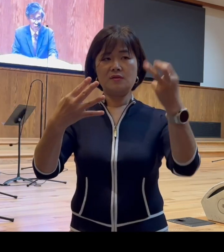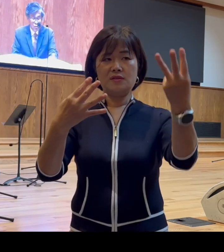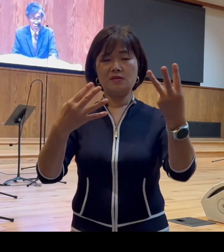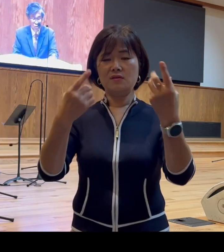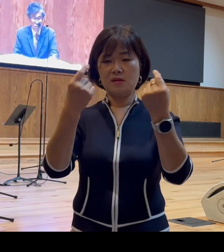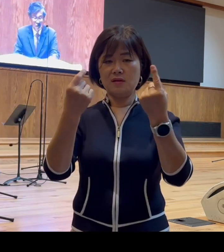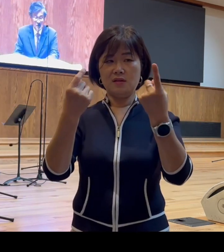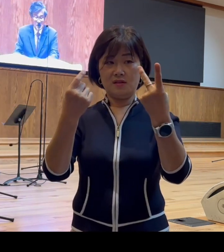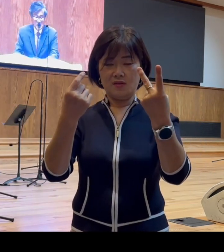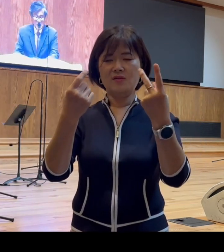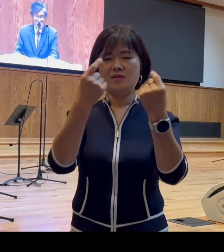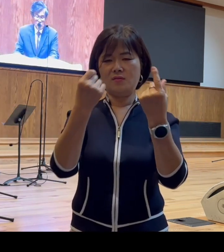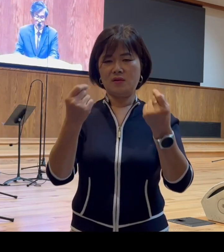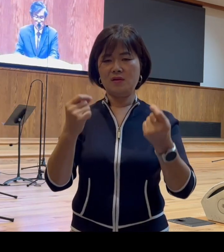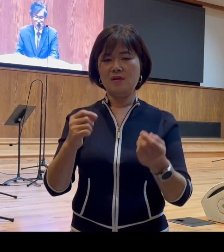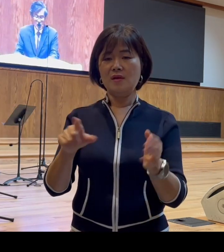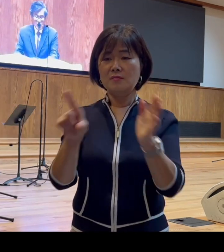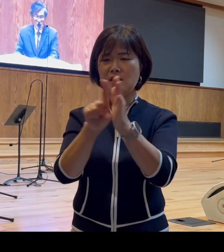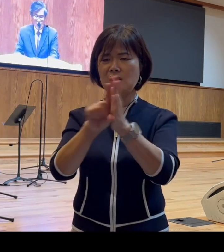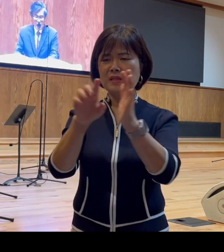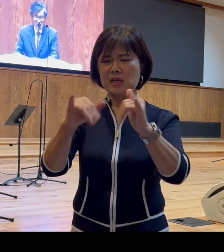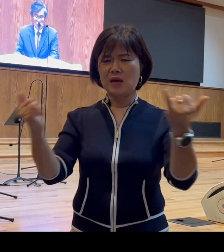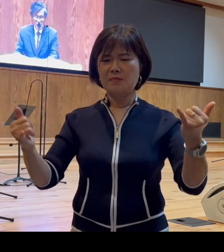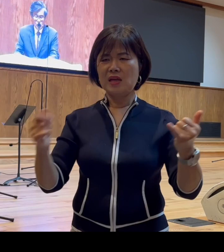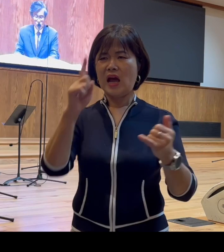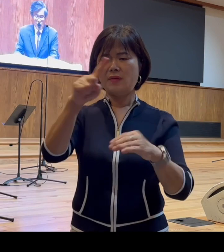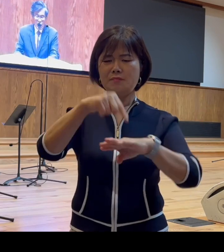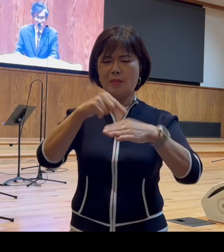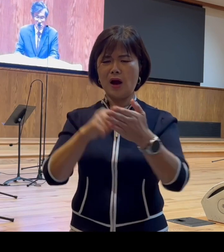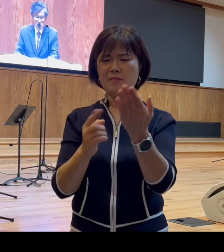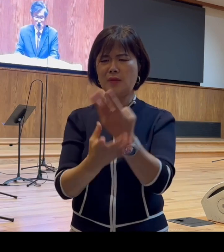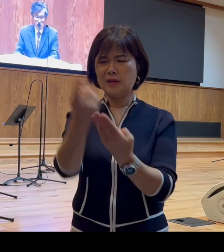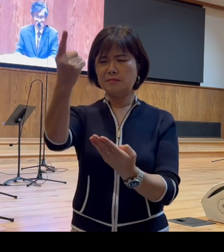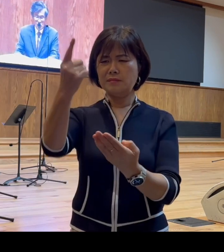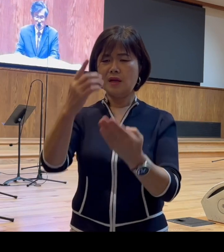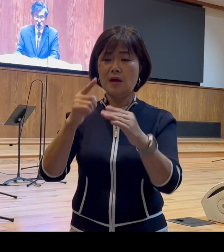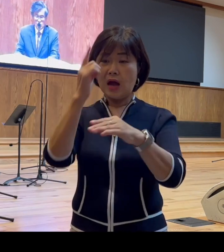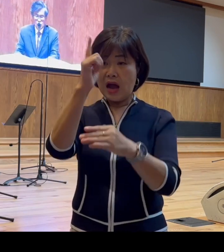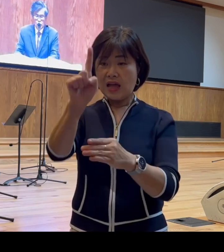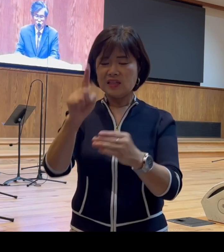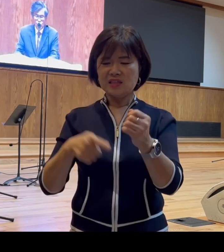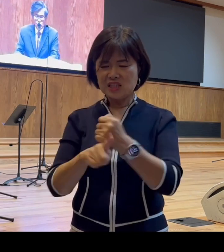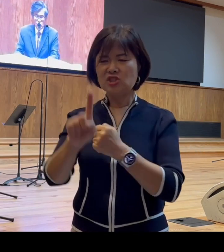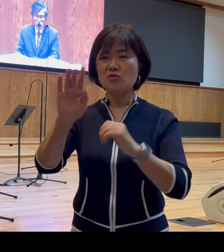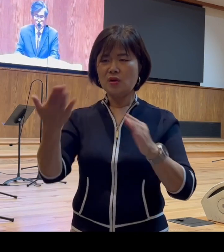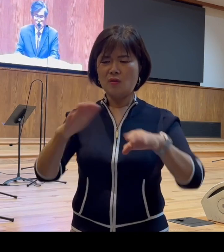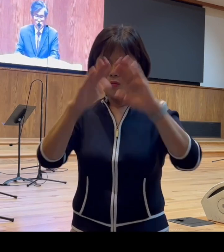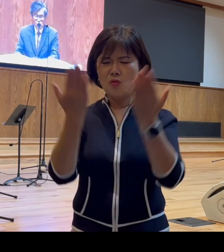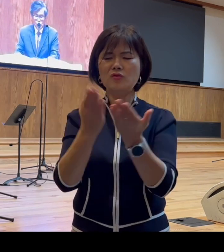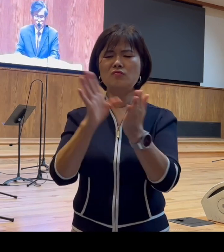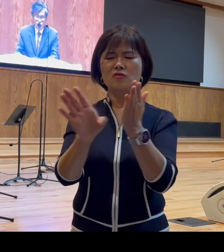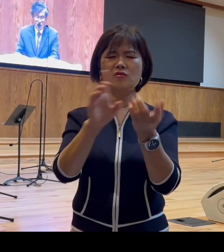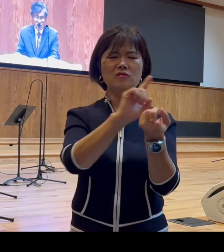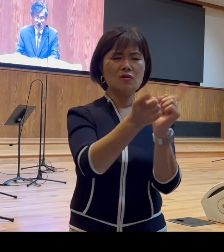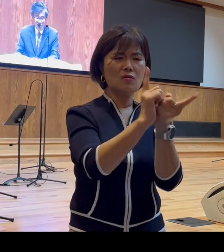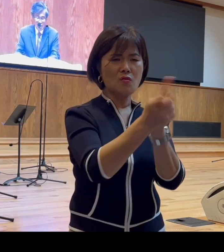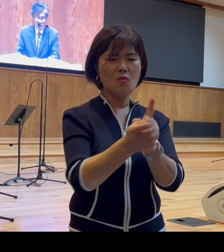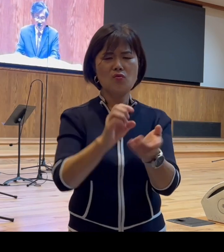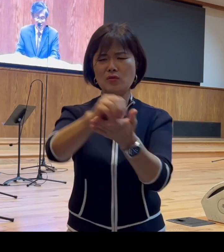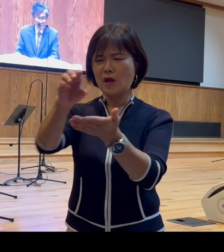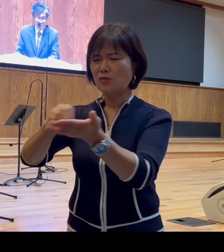32절은 이렇게 기록하고 있습니다. 믿는 무리가 한 마음과 한 뜻이 되어 모든 물건을 서로